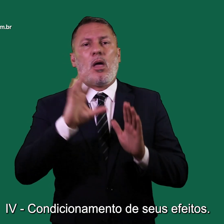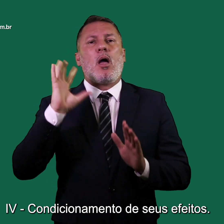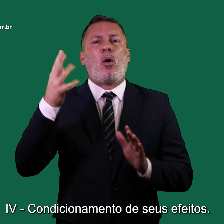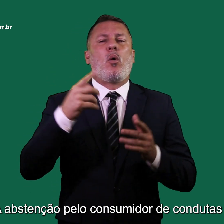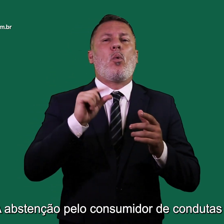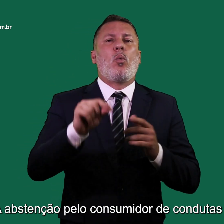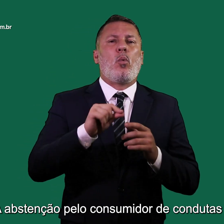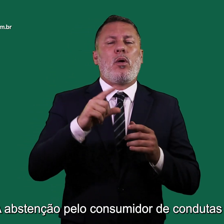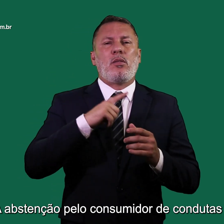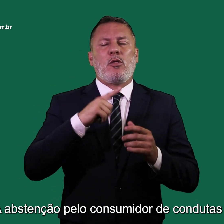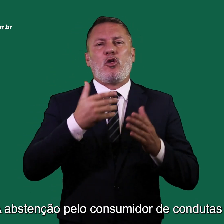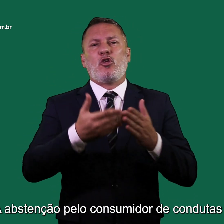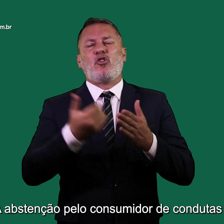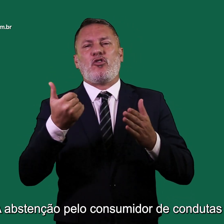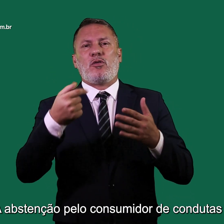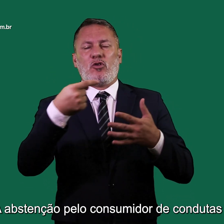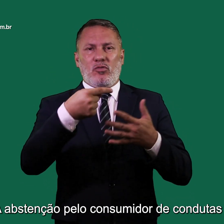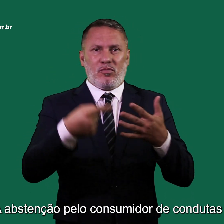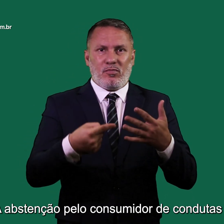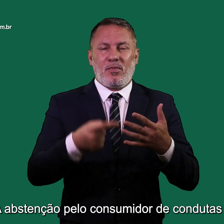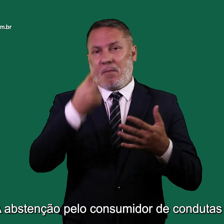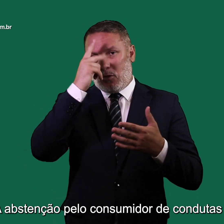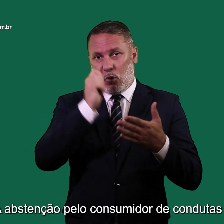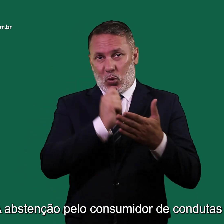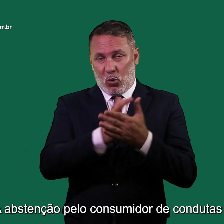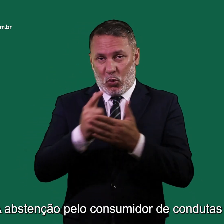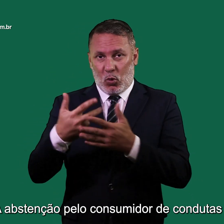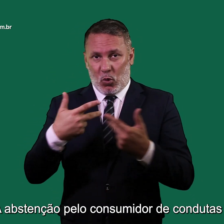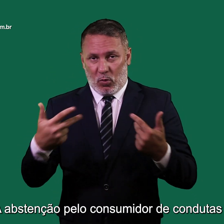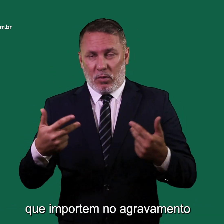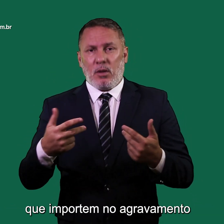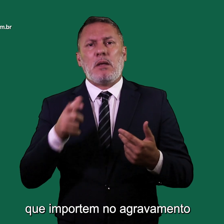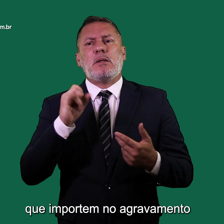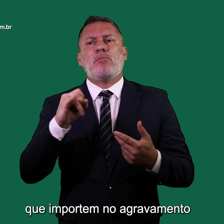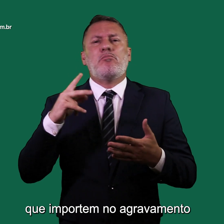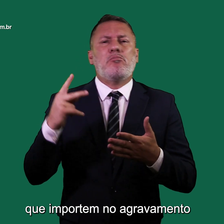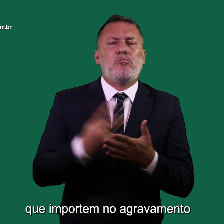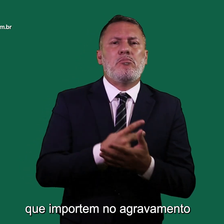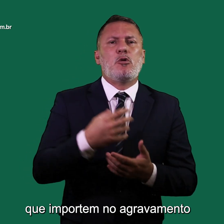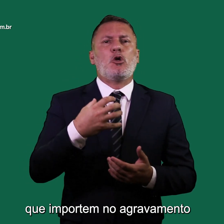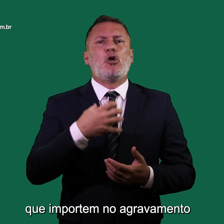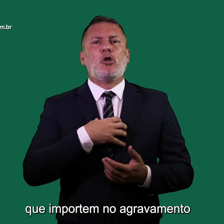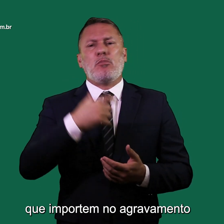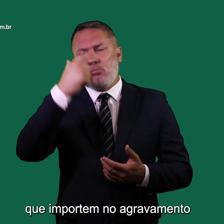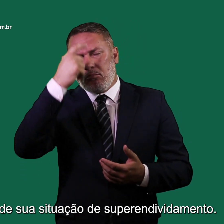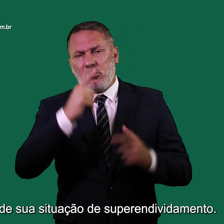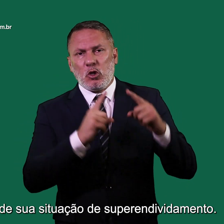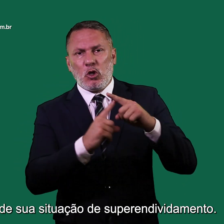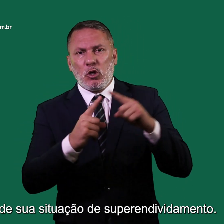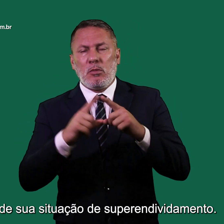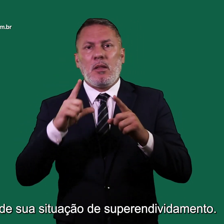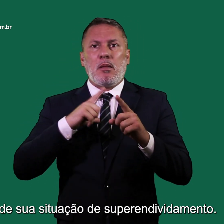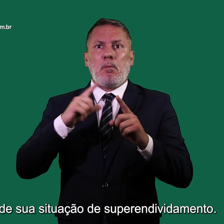efeitos à abstenção pelo consumidor de condutas que importem no agravamento de sua situação